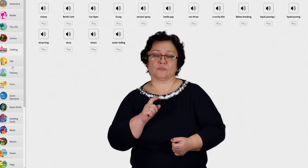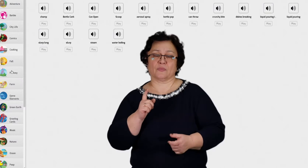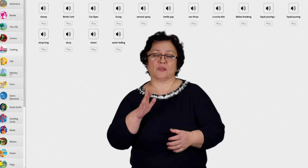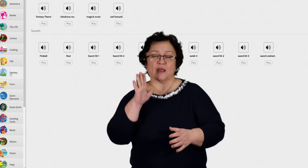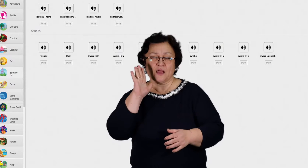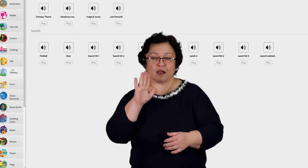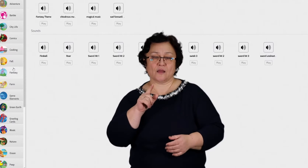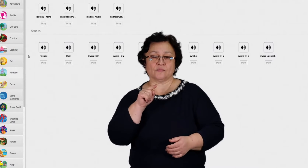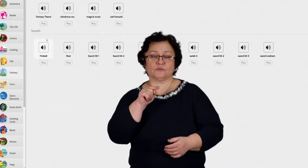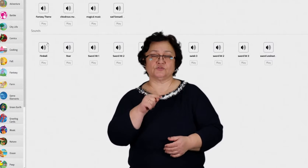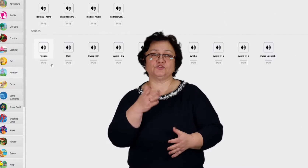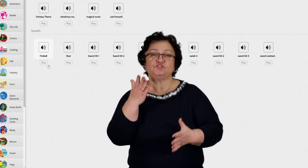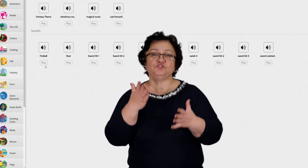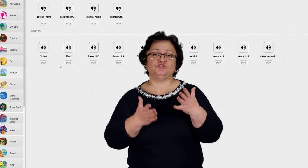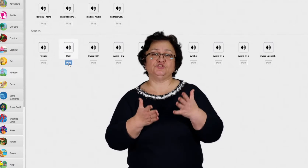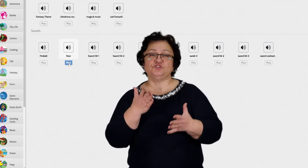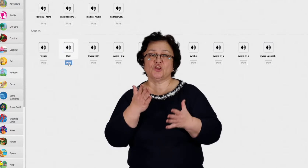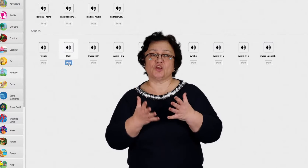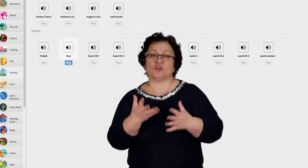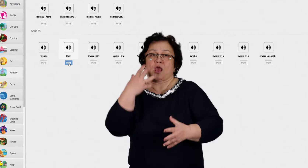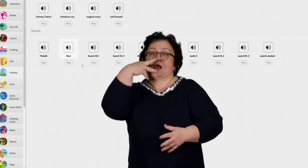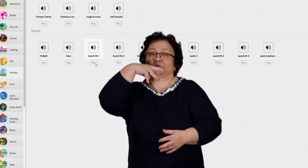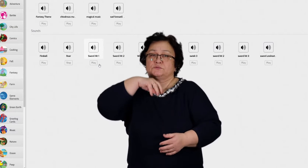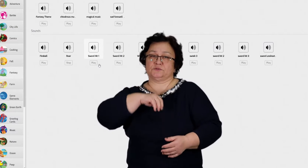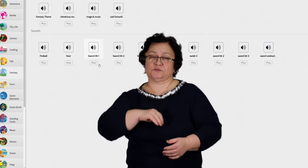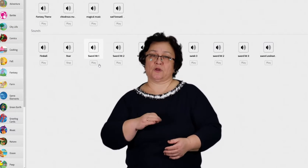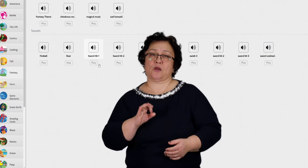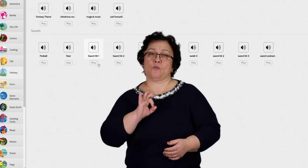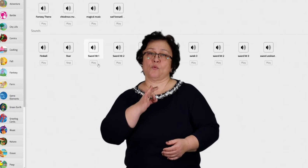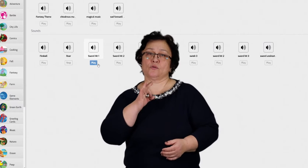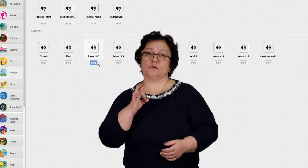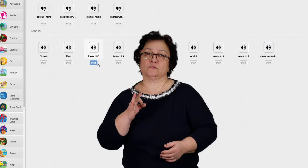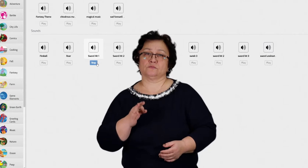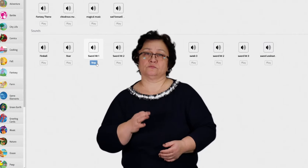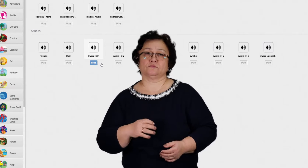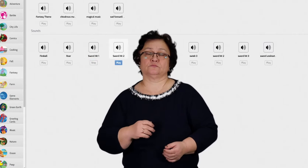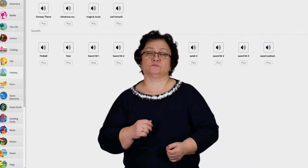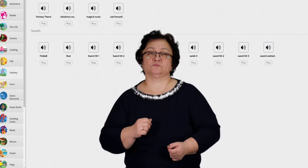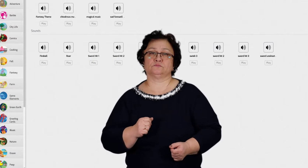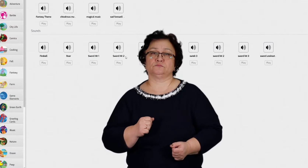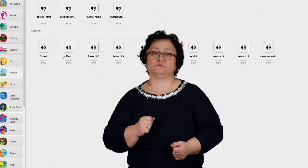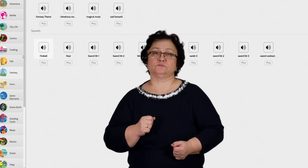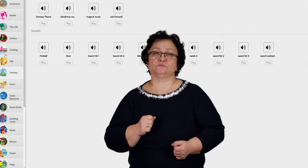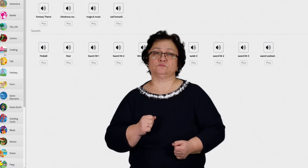О, хай буде звук, наче він її з'їдає.